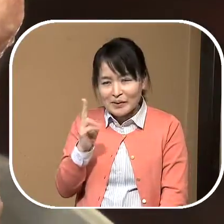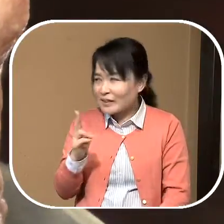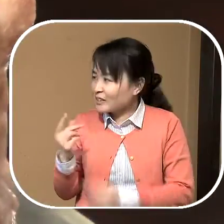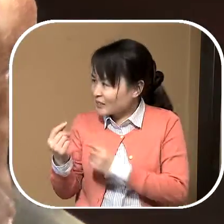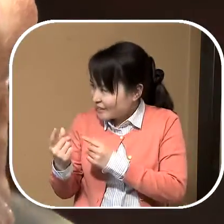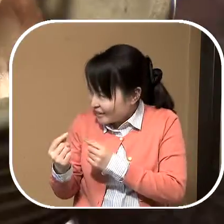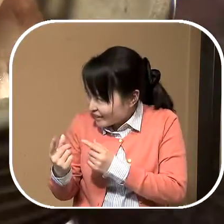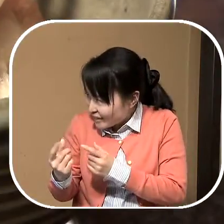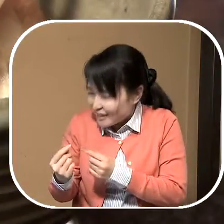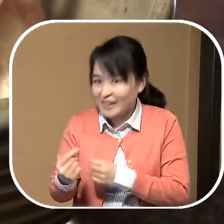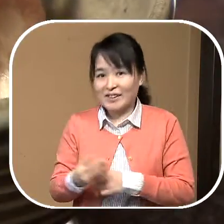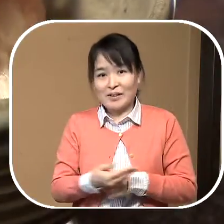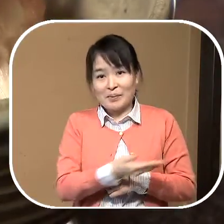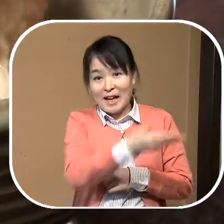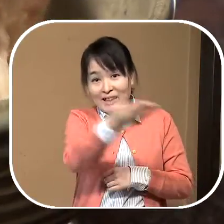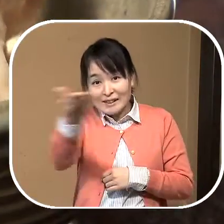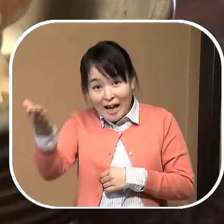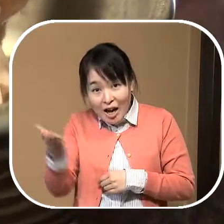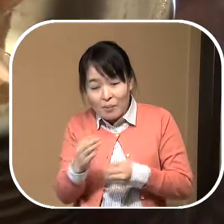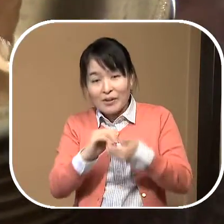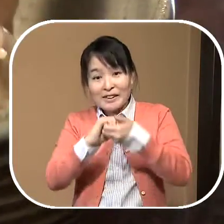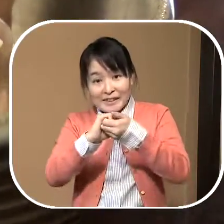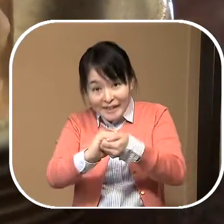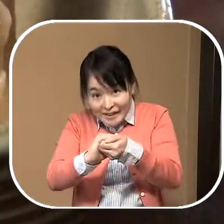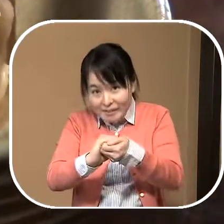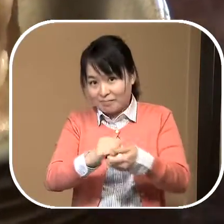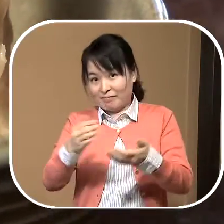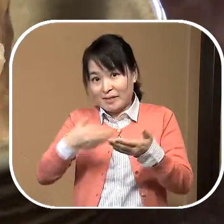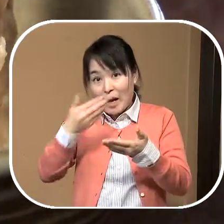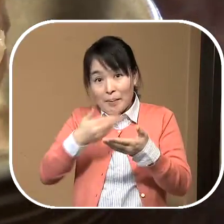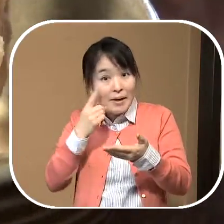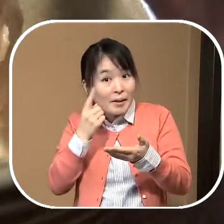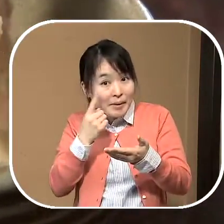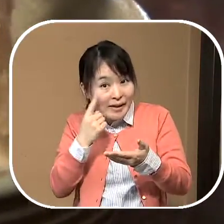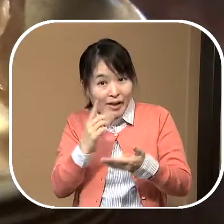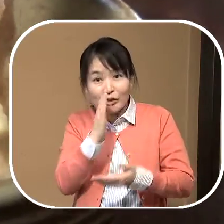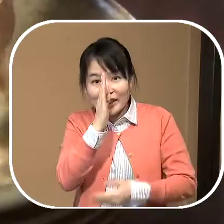美味しそうですね。皆さんもぜひ食